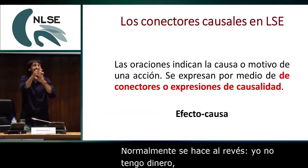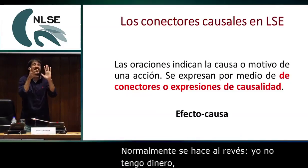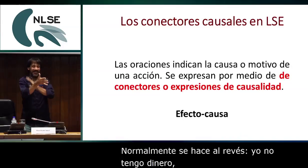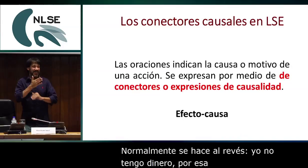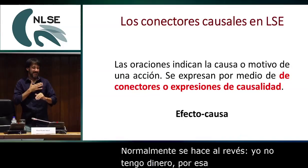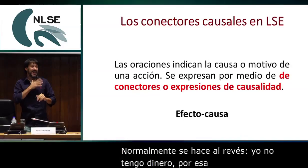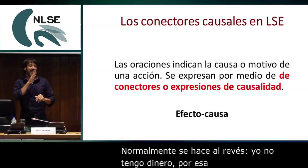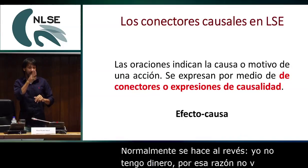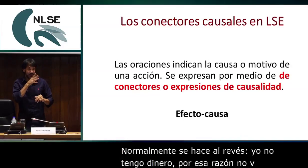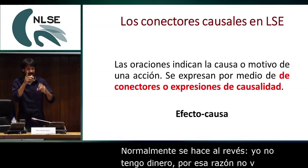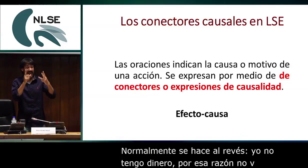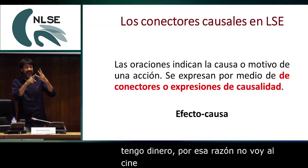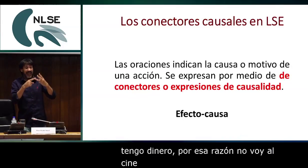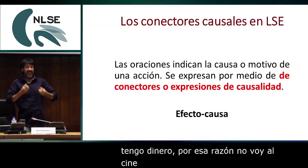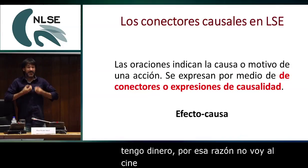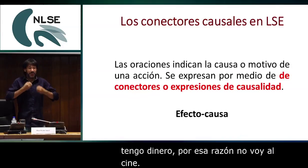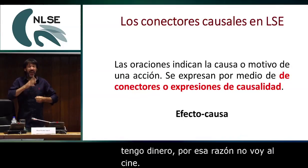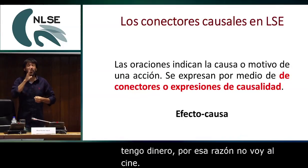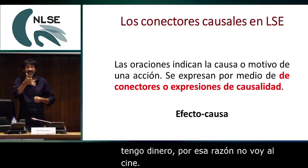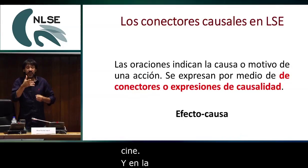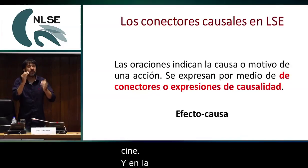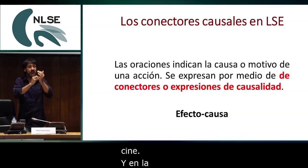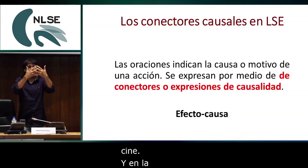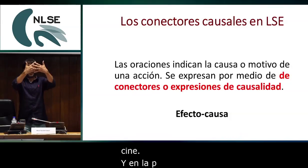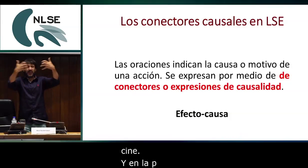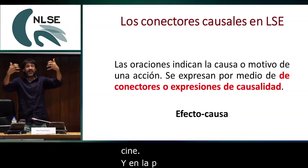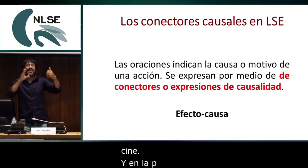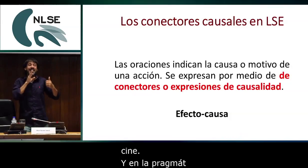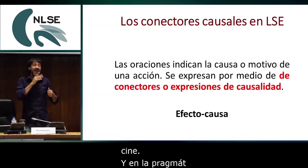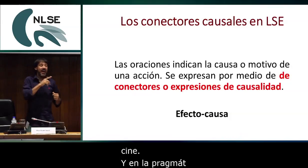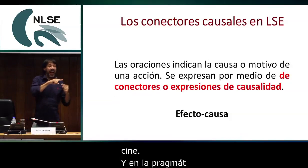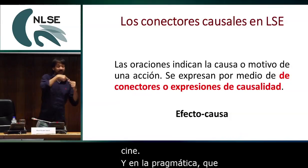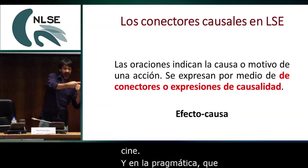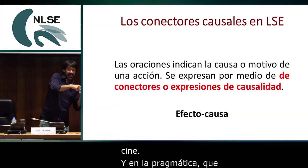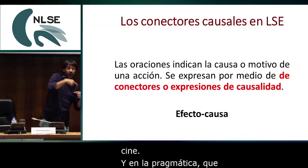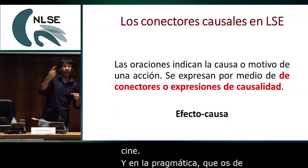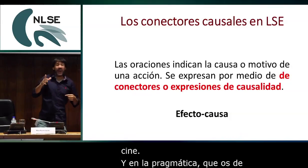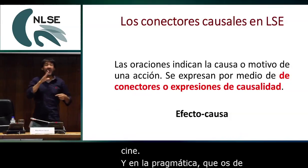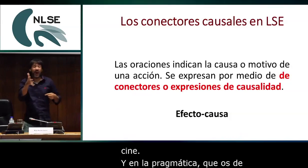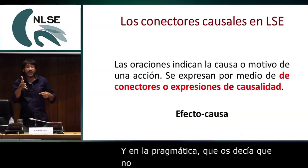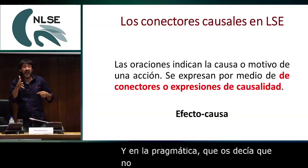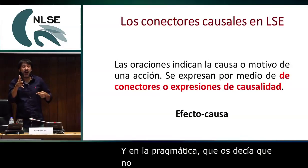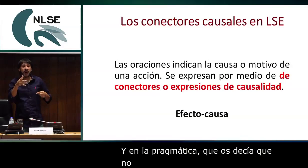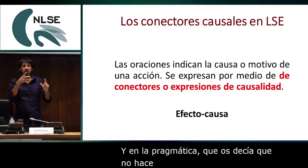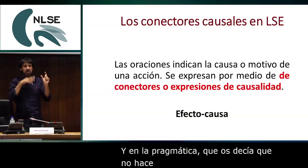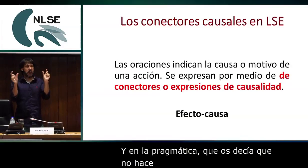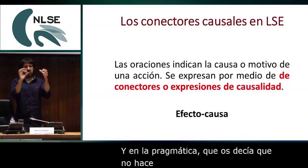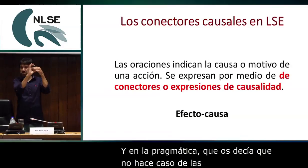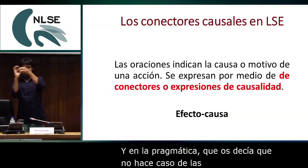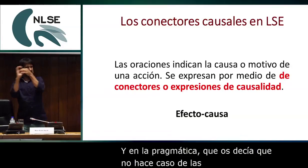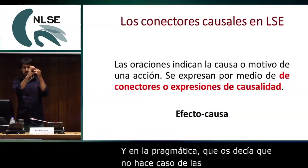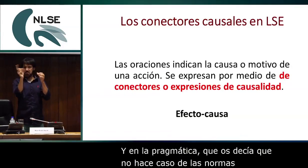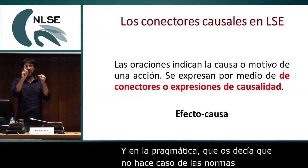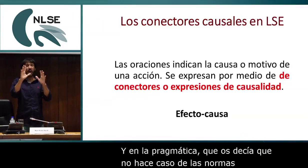pragmática, que os decía que no hace caso de las normas gramaticales, muchas veces en esta